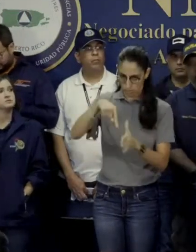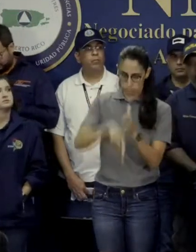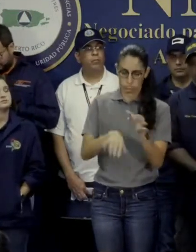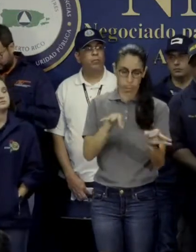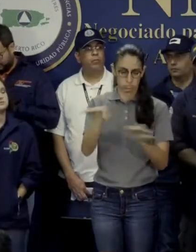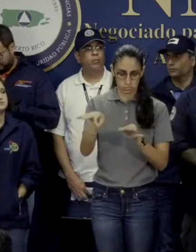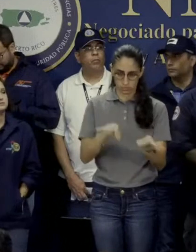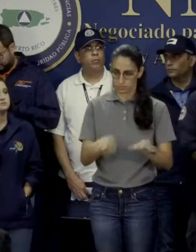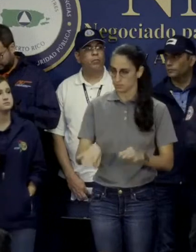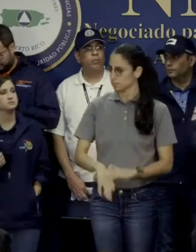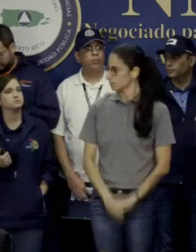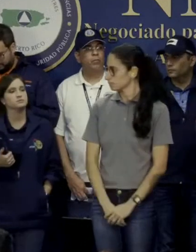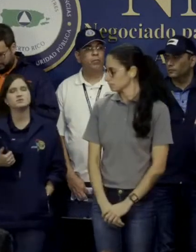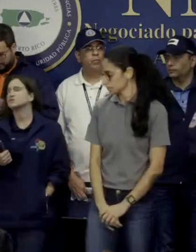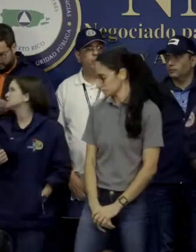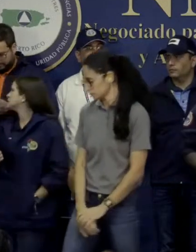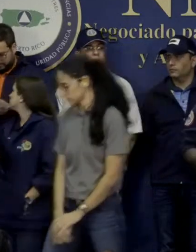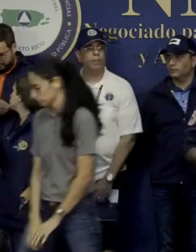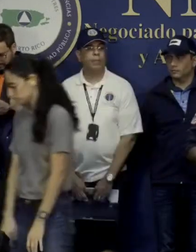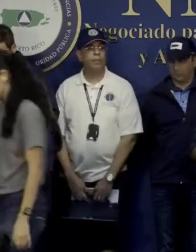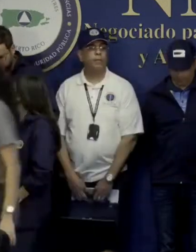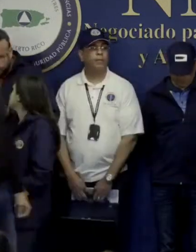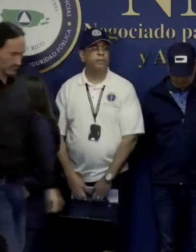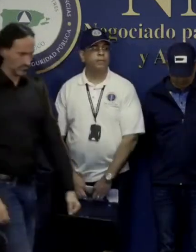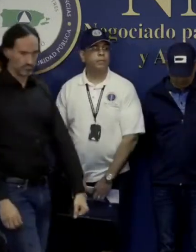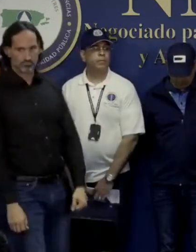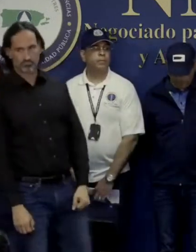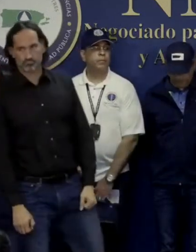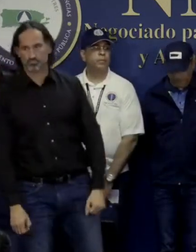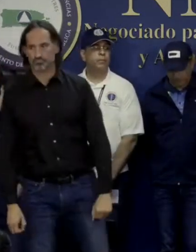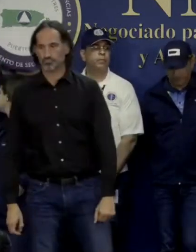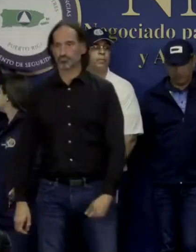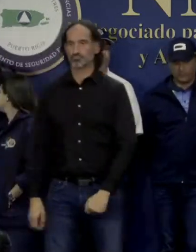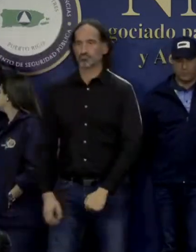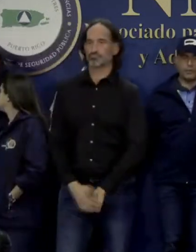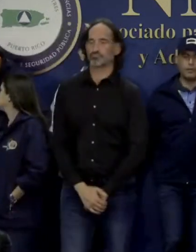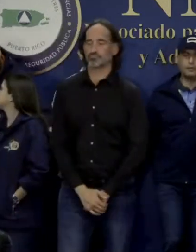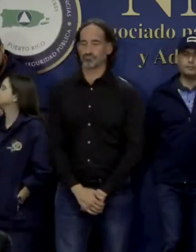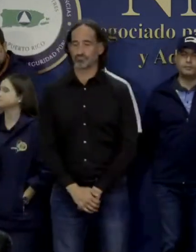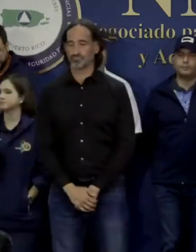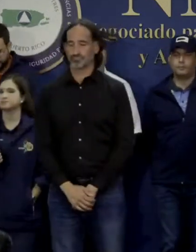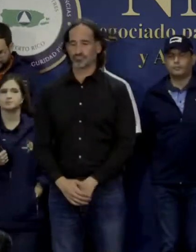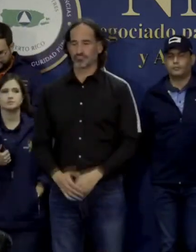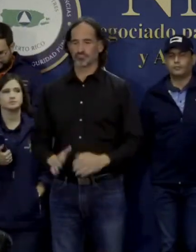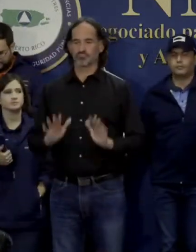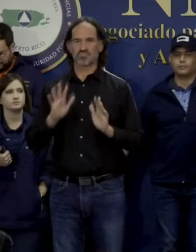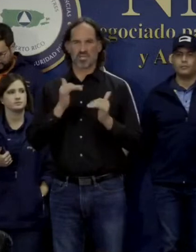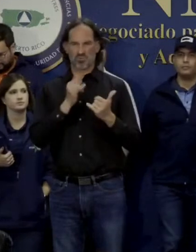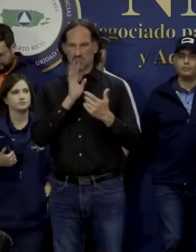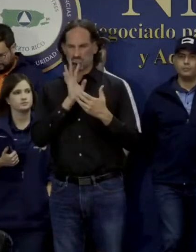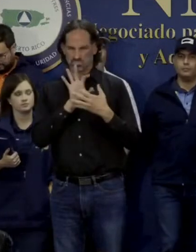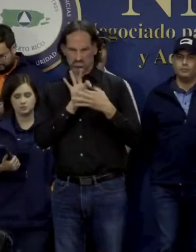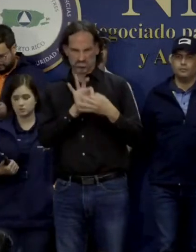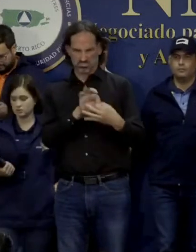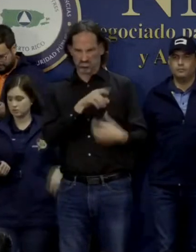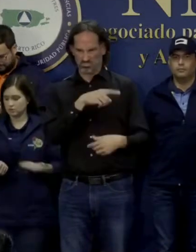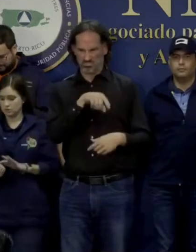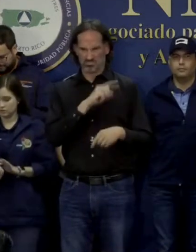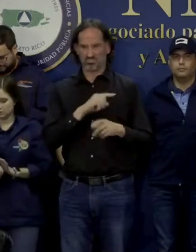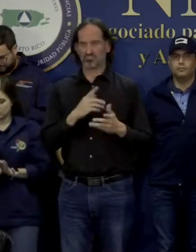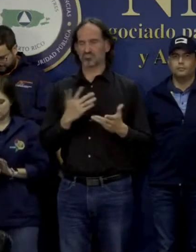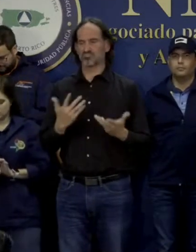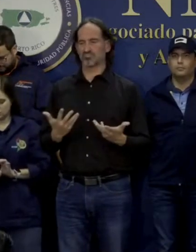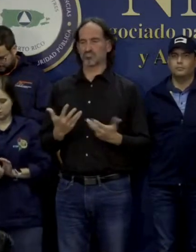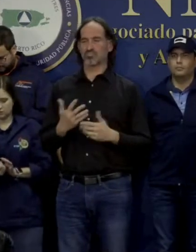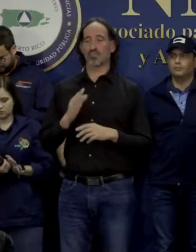Nino Correa puede abundar aquí. Sí. Mira, en ese sentido, siguiendo la línea que tú traes, antes, donde habían